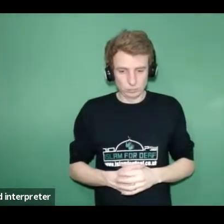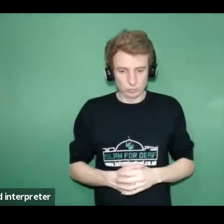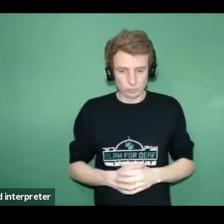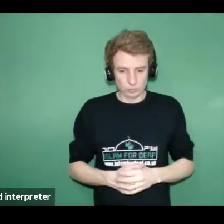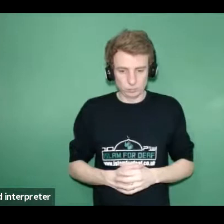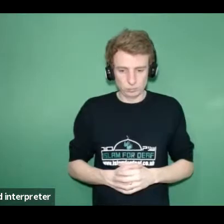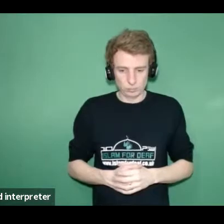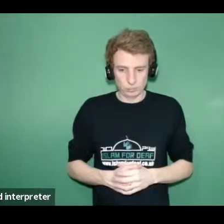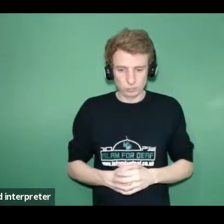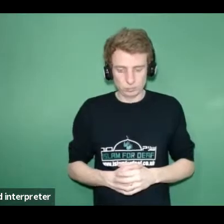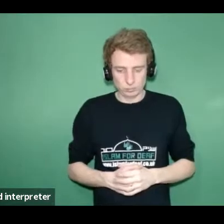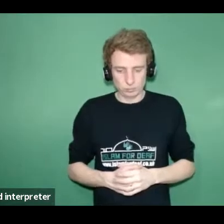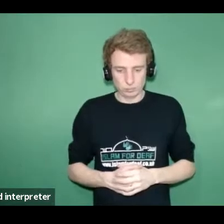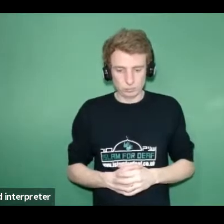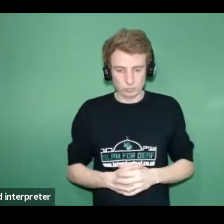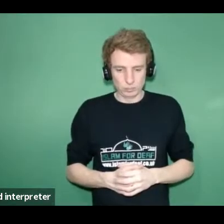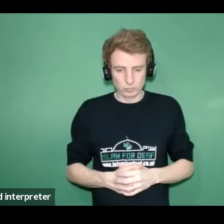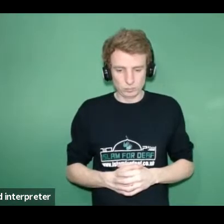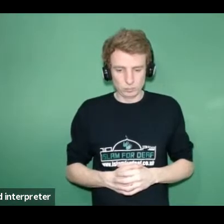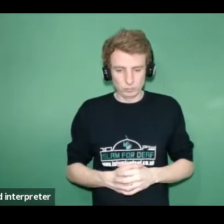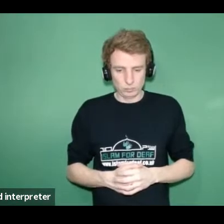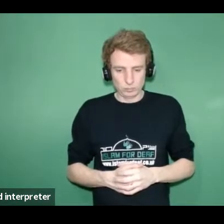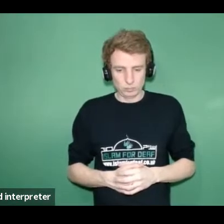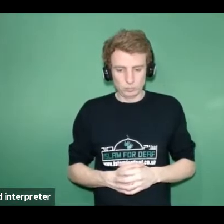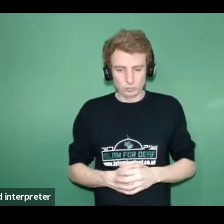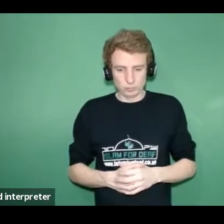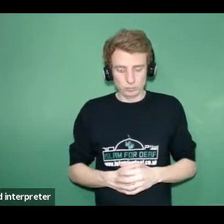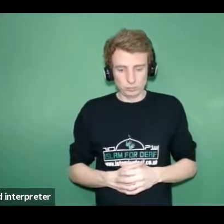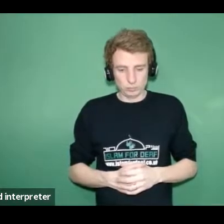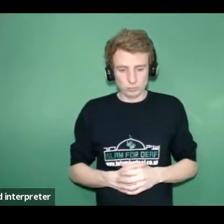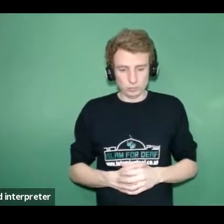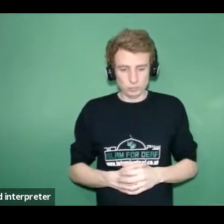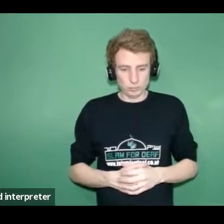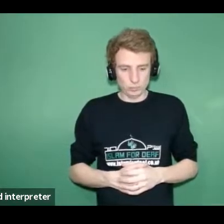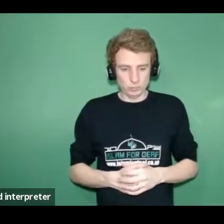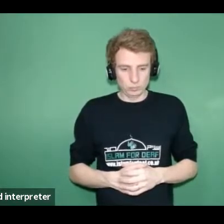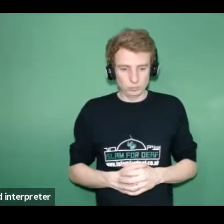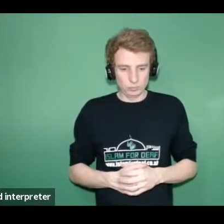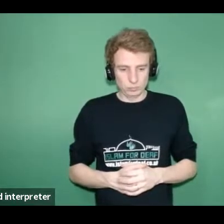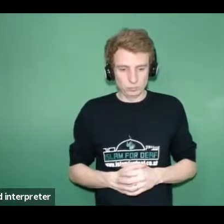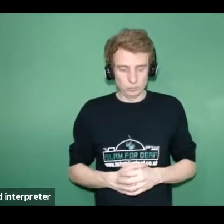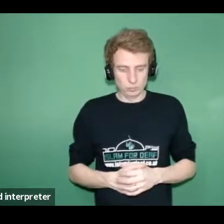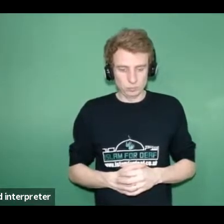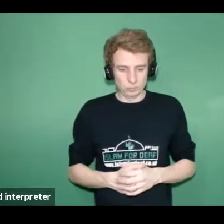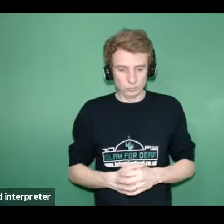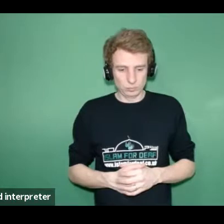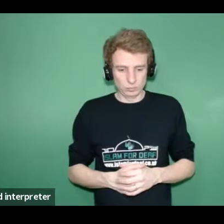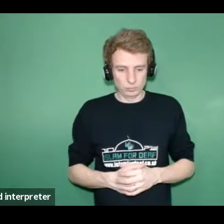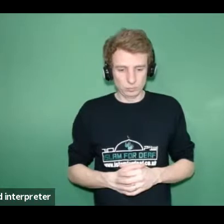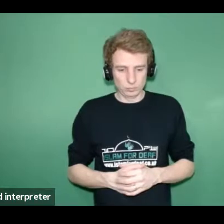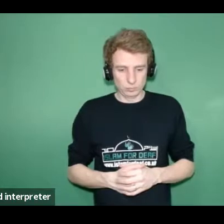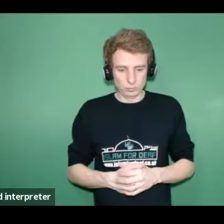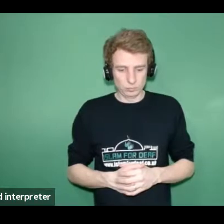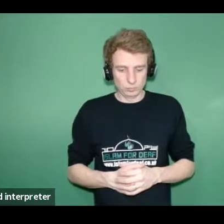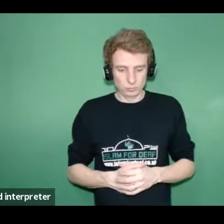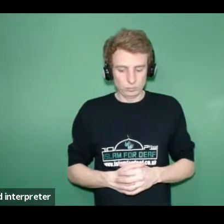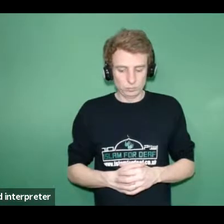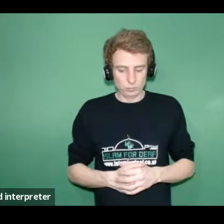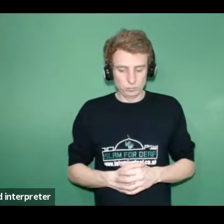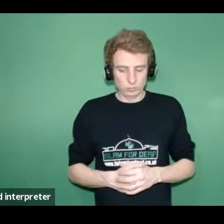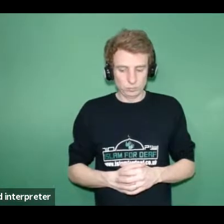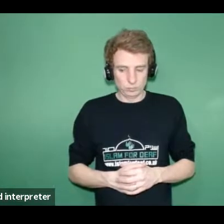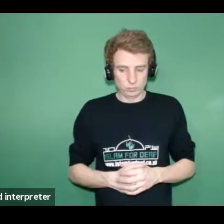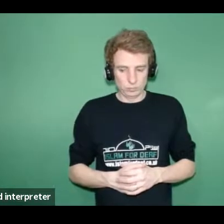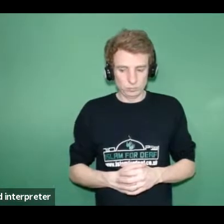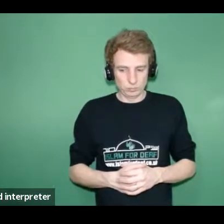فكلنا مات له أب أو أم أو أخ أو أخت أو عام أو خال أو قرابات أو أصدقاء،